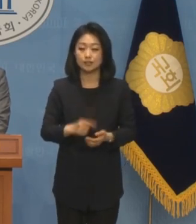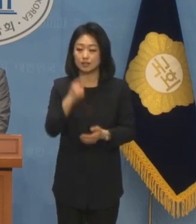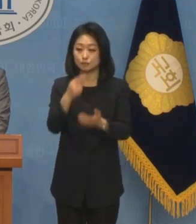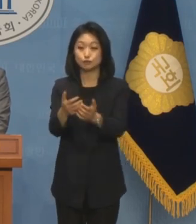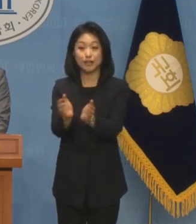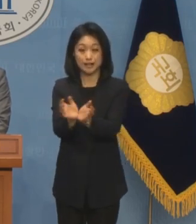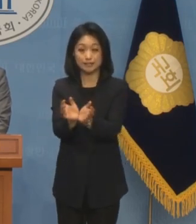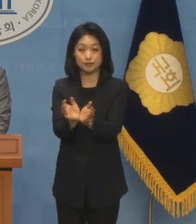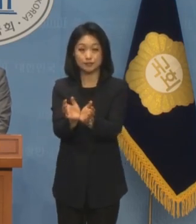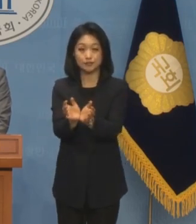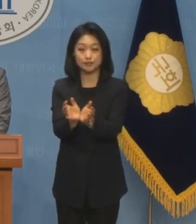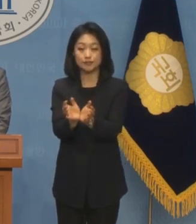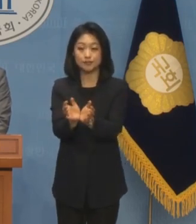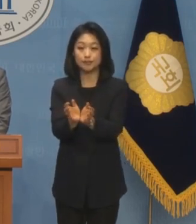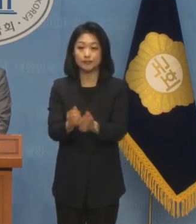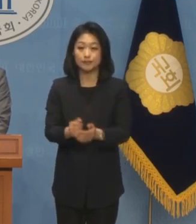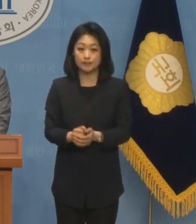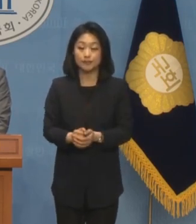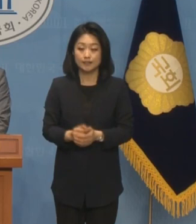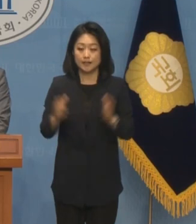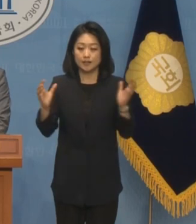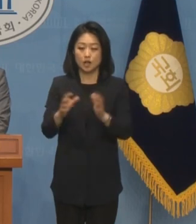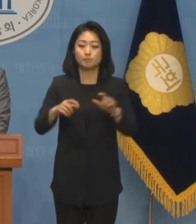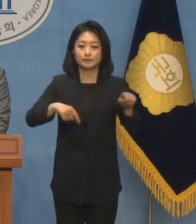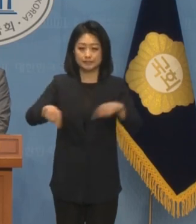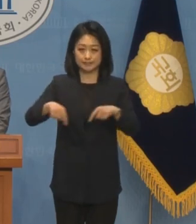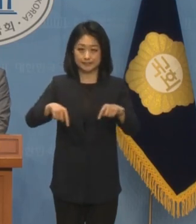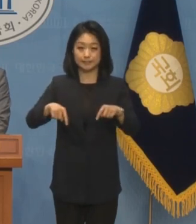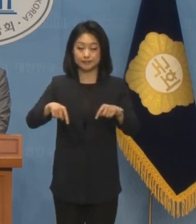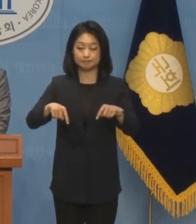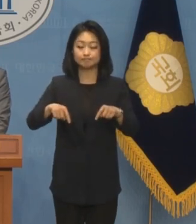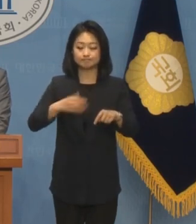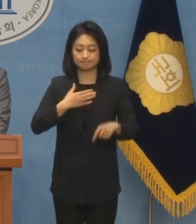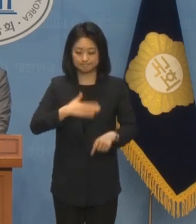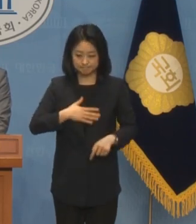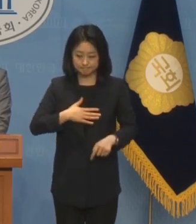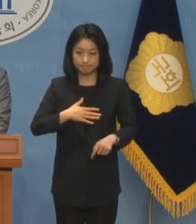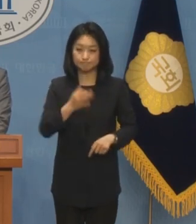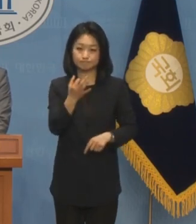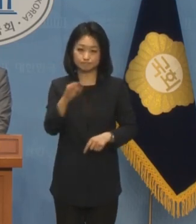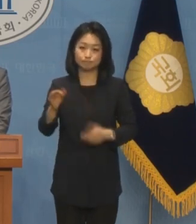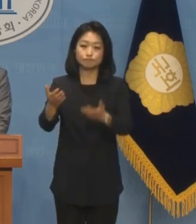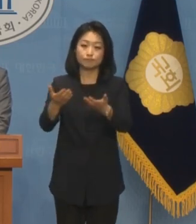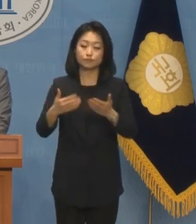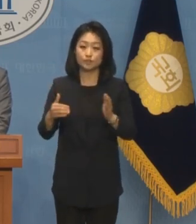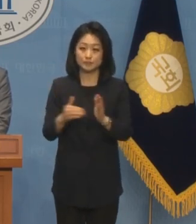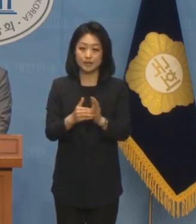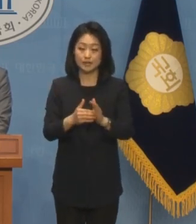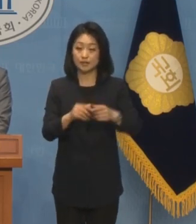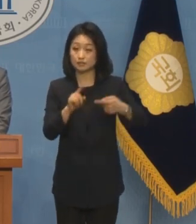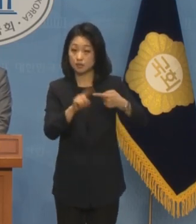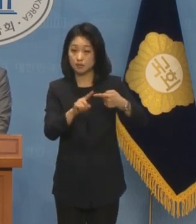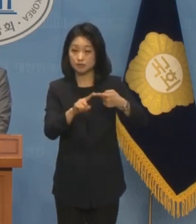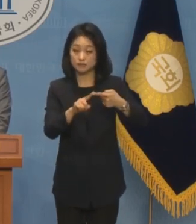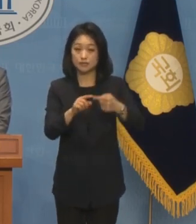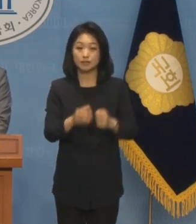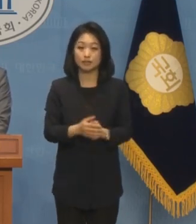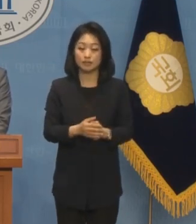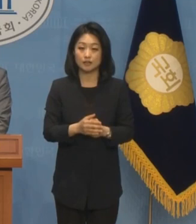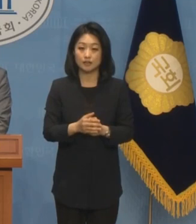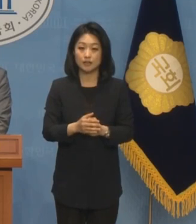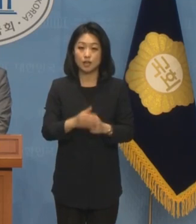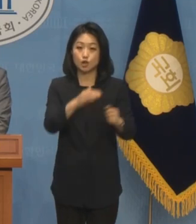민주당에서 어 협치의 뜻으로 받아들였습니다 먼저 첫 번째는 불송치